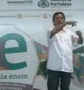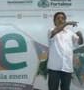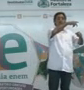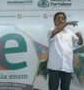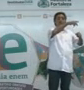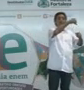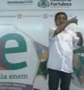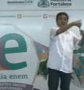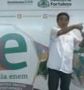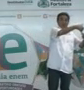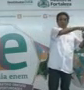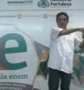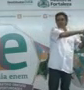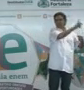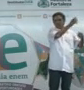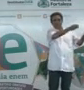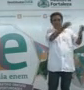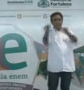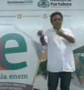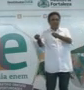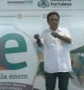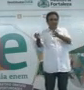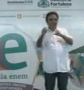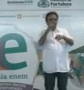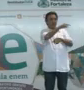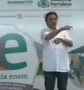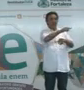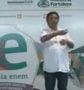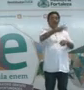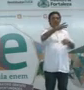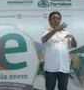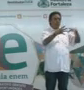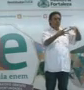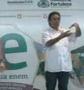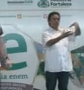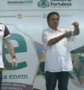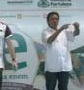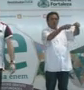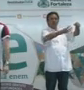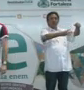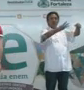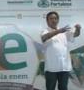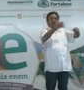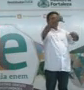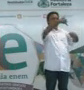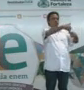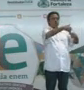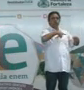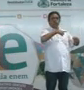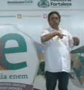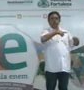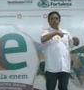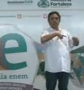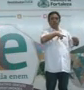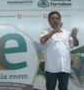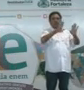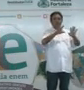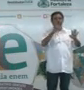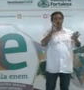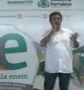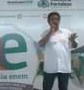reserva do mundo. Aliás, a terceira maior reserva do mundo. Professor, então quer dizer que o americano financiou o